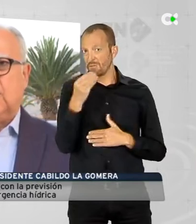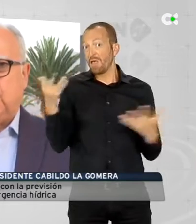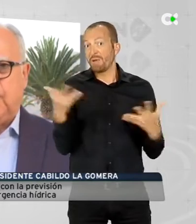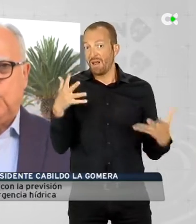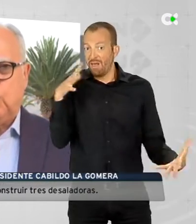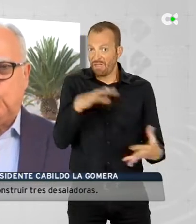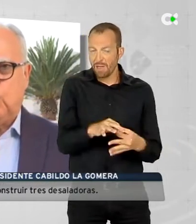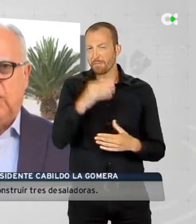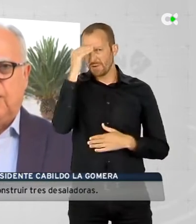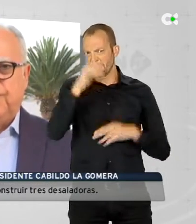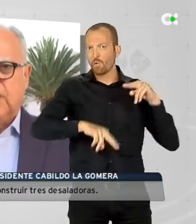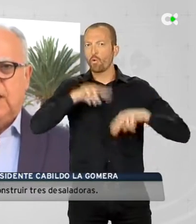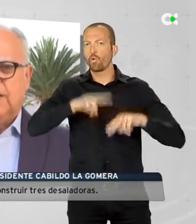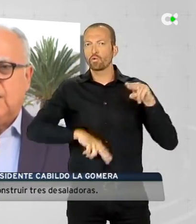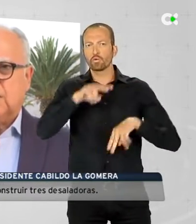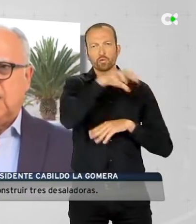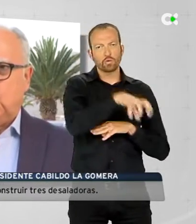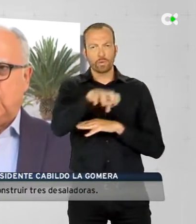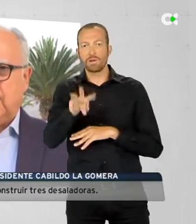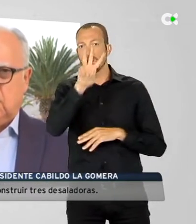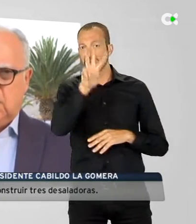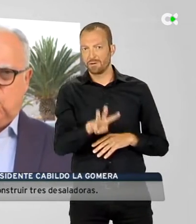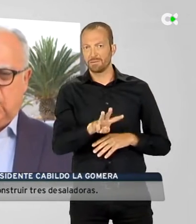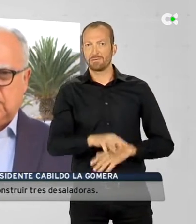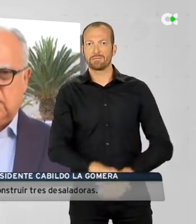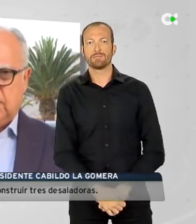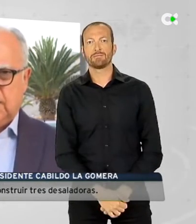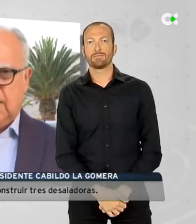hídrica, tenemos previstos construir 3 desaladoras.